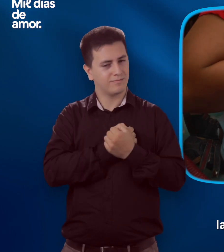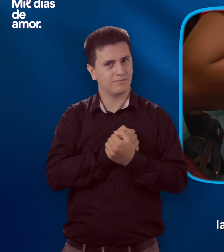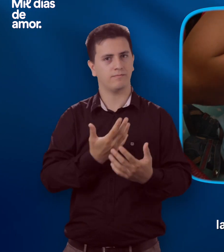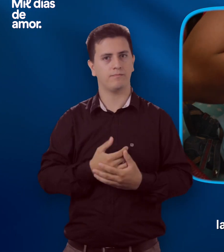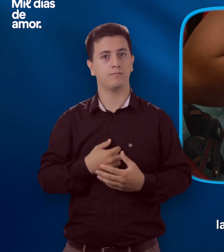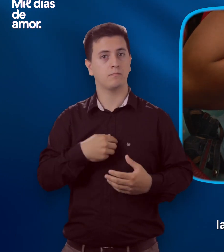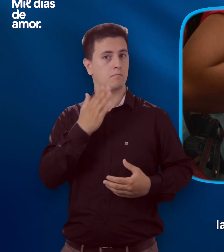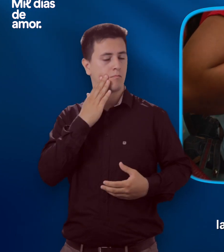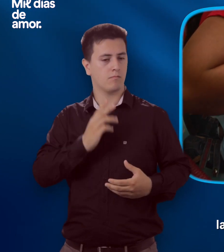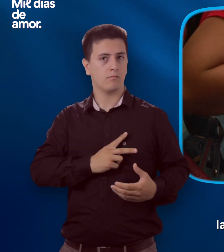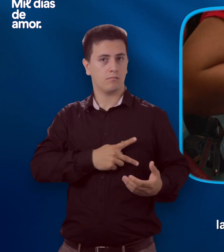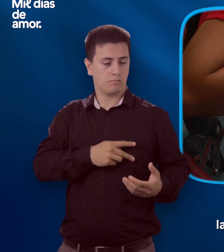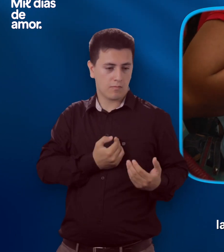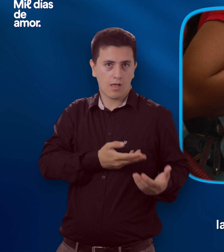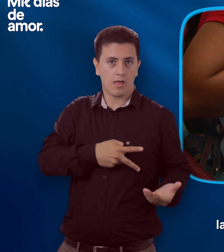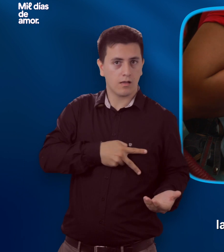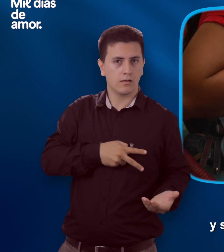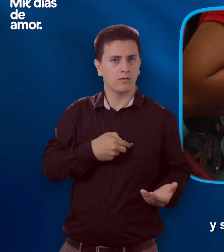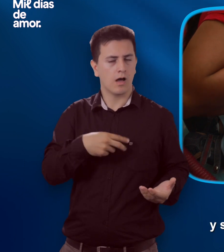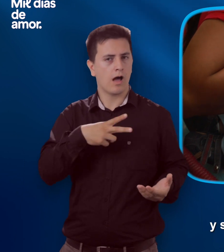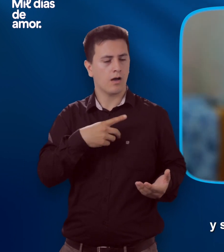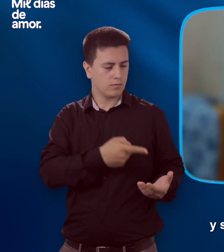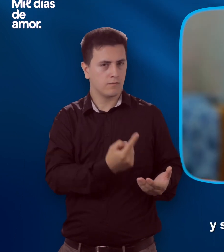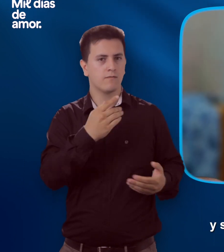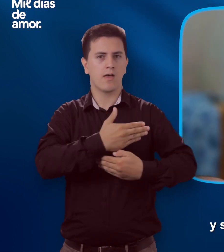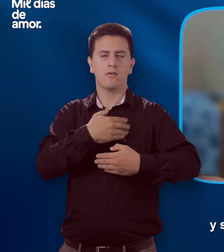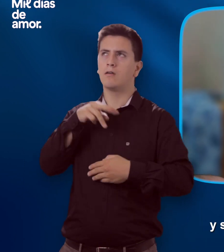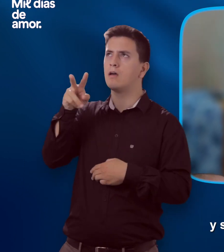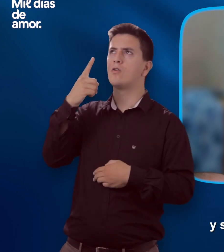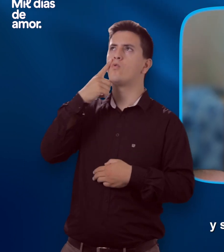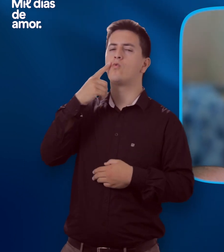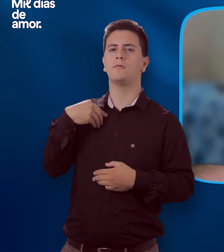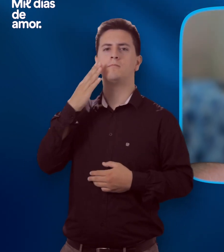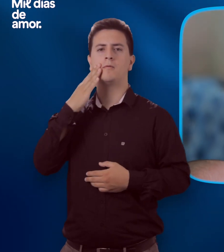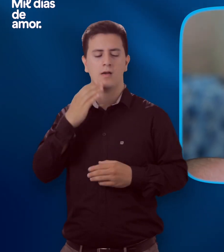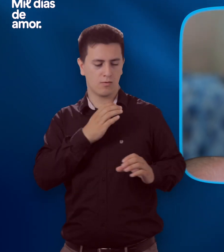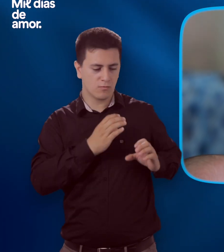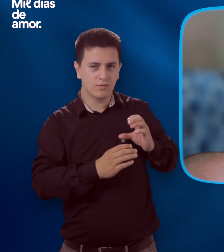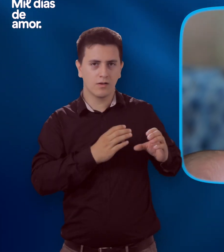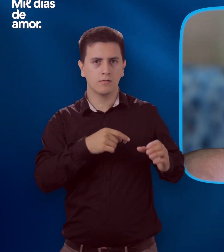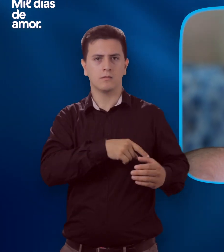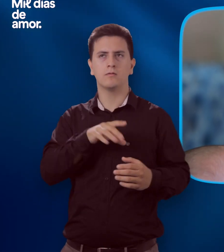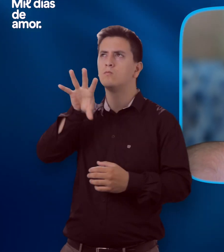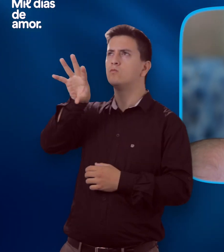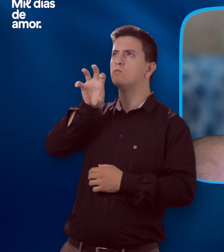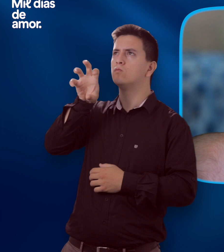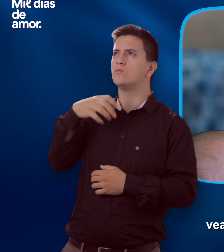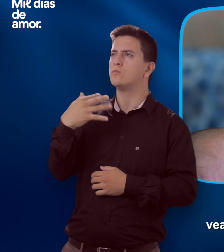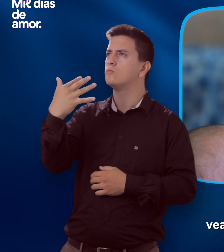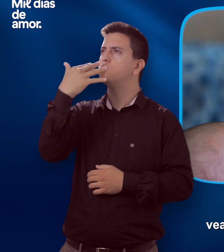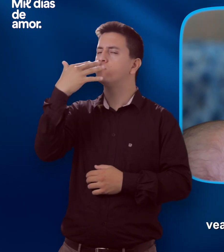dar de mamar, la mamá y el bebé se conocen y se comunican profundamente. Este momento permite que el bebé